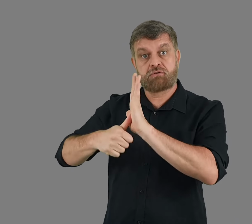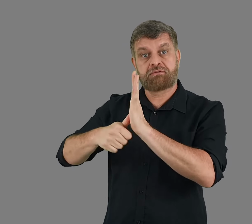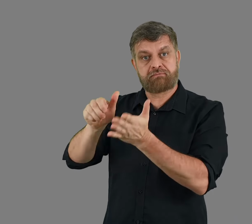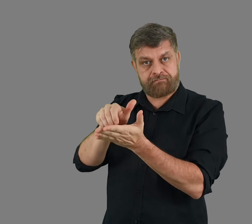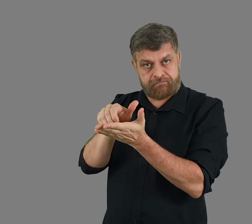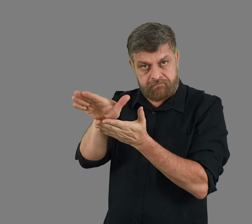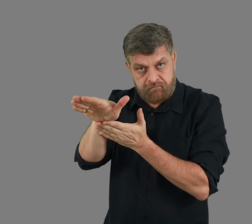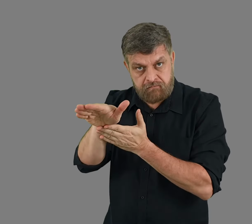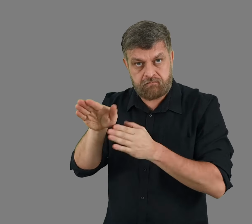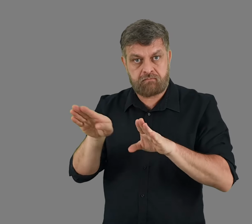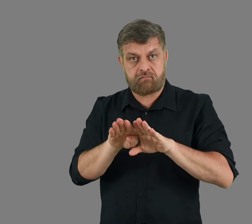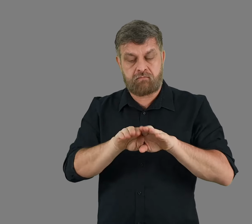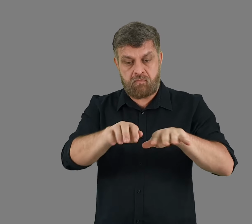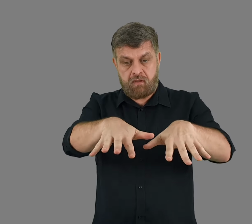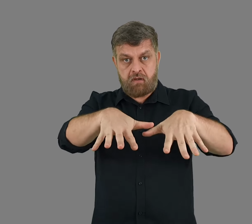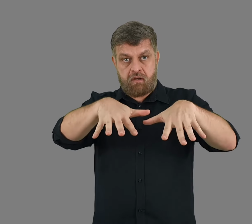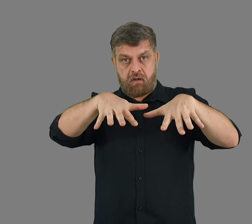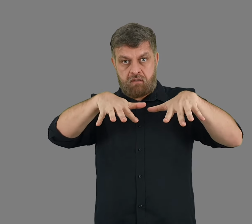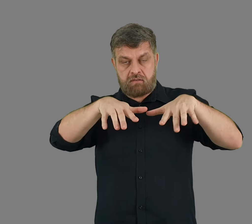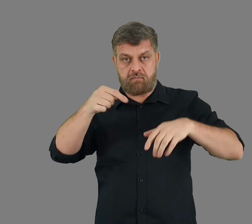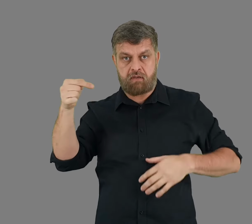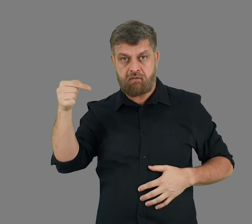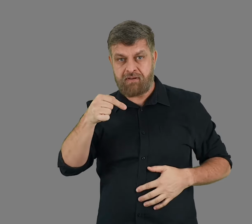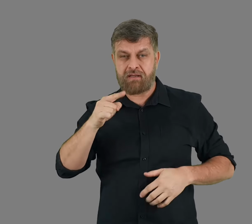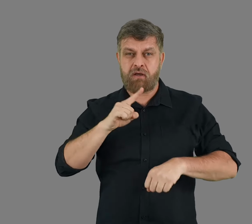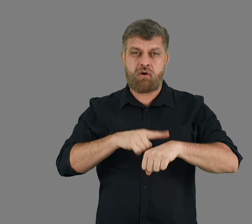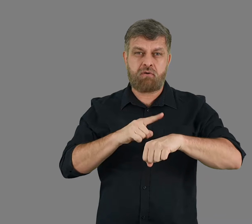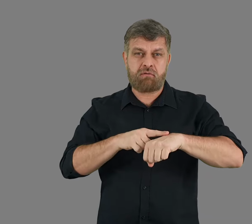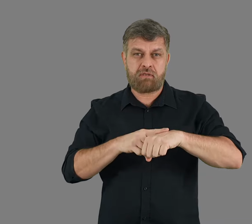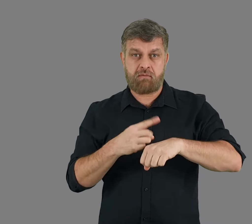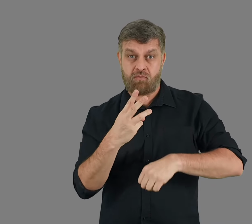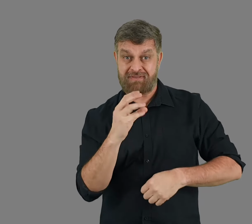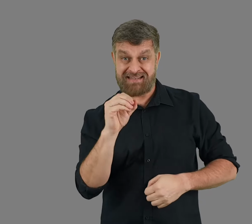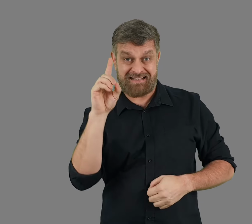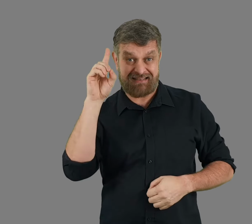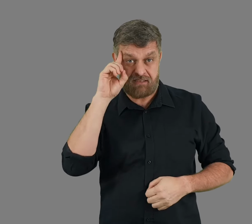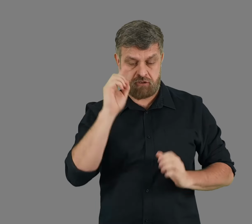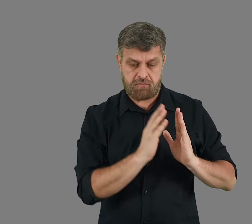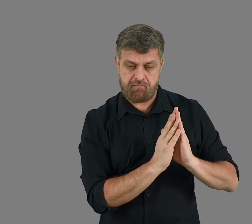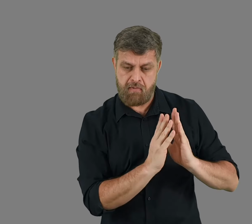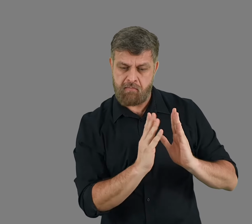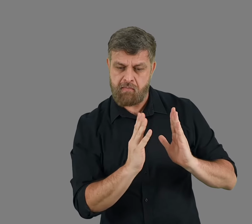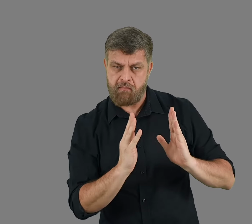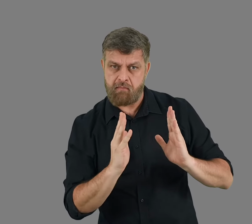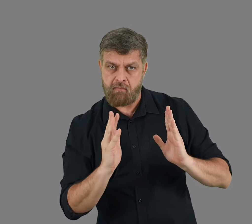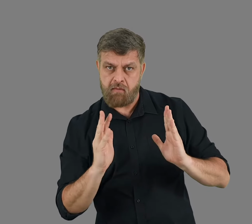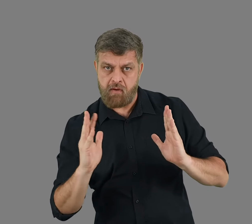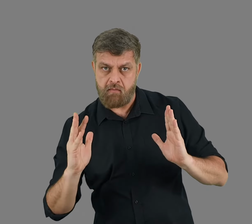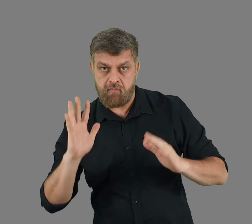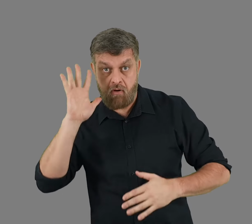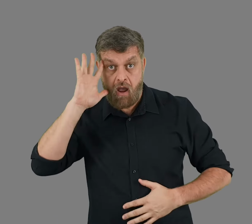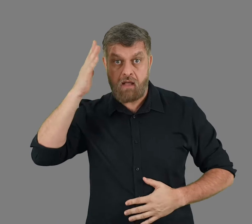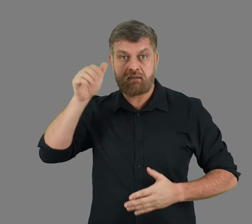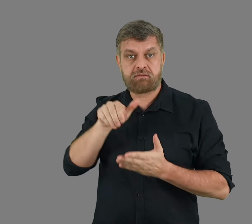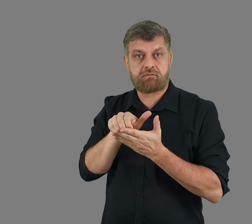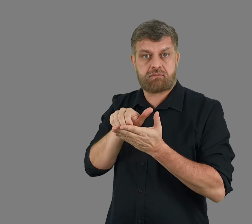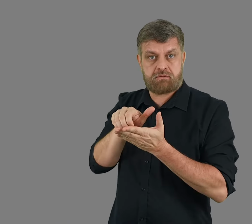A Assembleia Geral, o qual deverá o prazo de 30 dias contados da decisão de sua exclusão, através